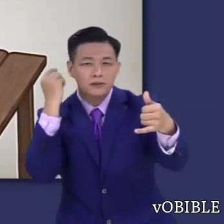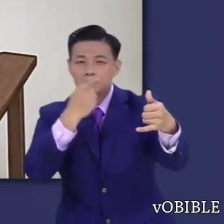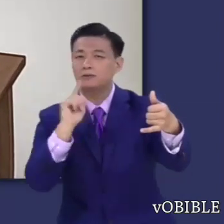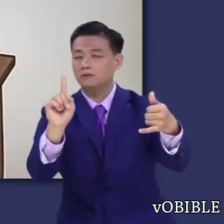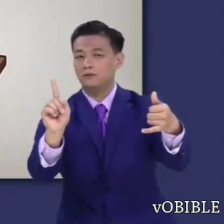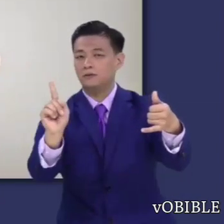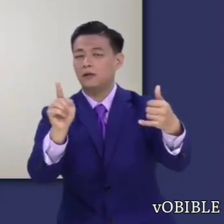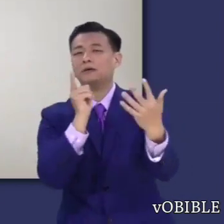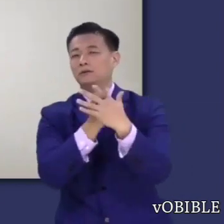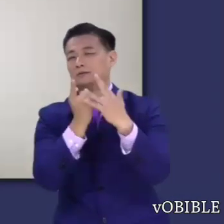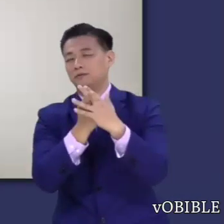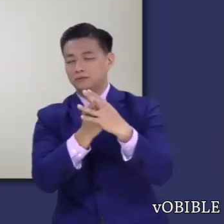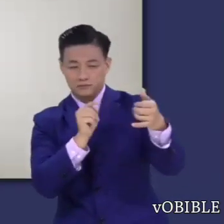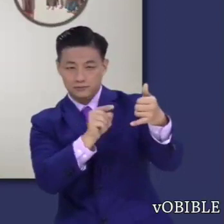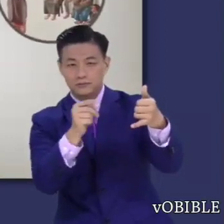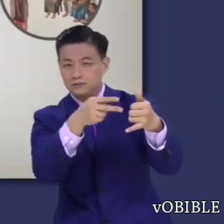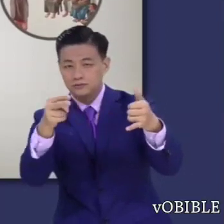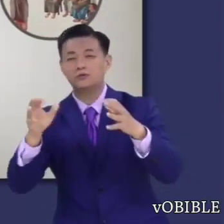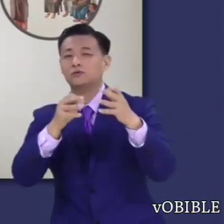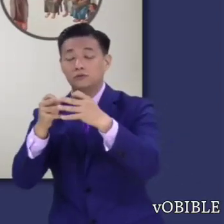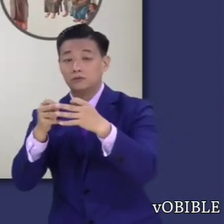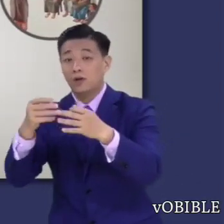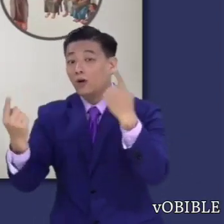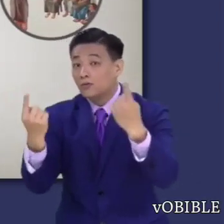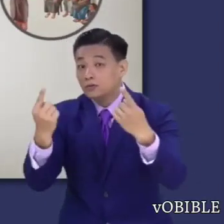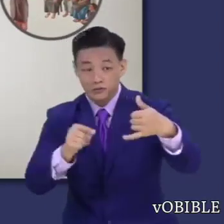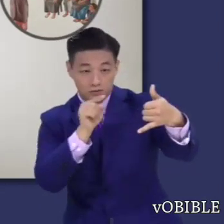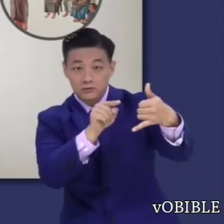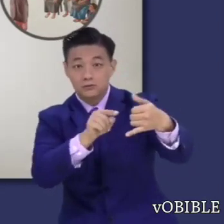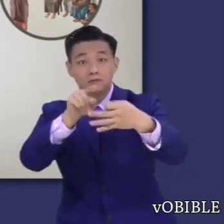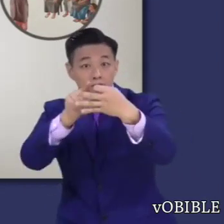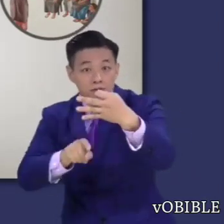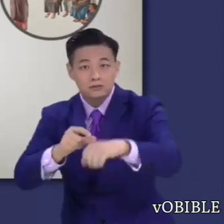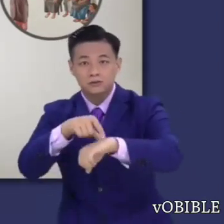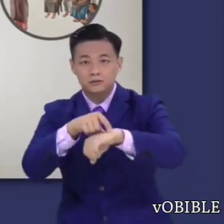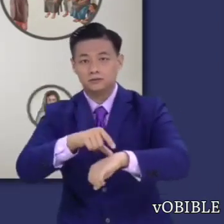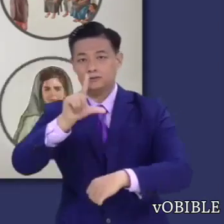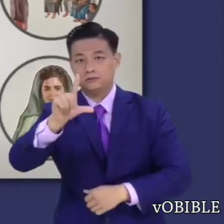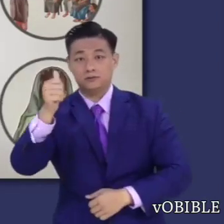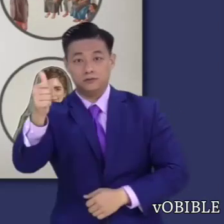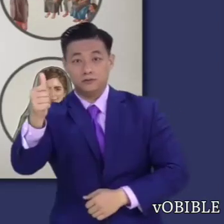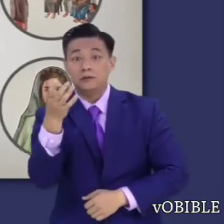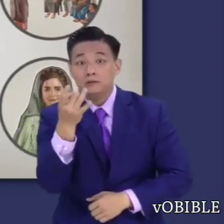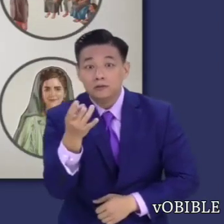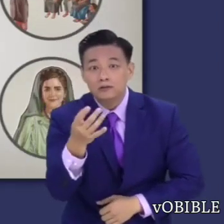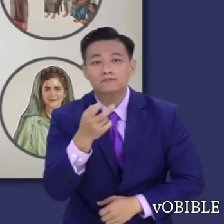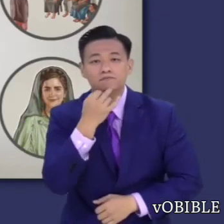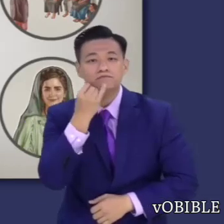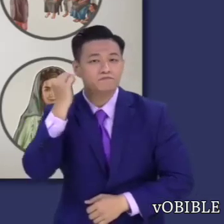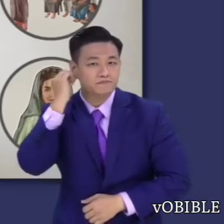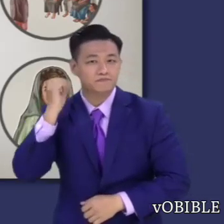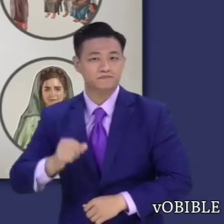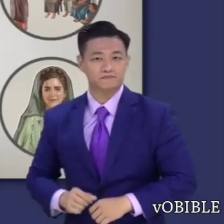被选上的那位夫人可能指某群会众，或者一个叫基利阿的姐妹。基利阿在希腊语的